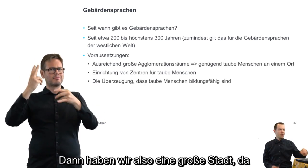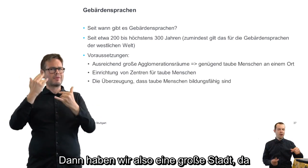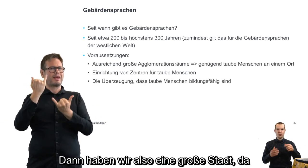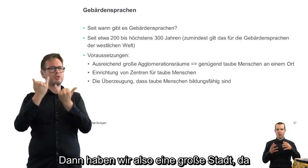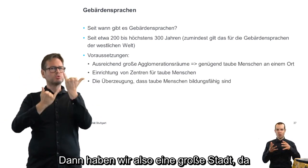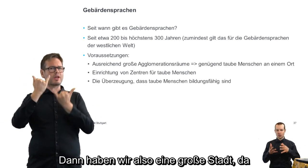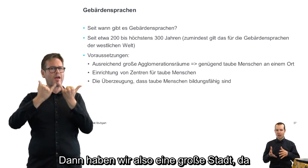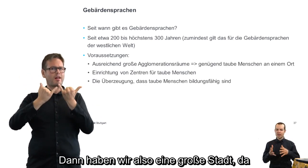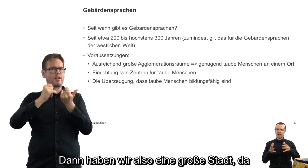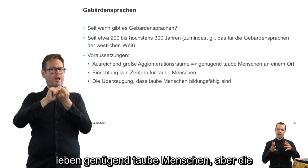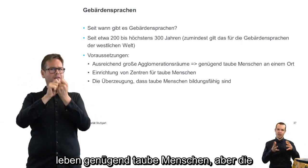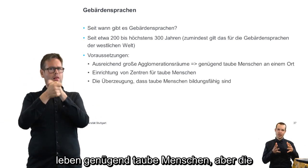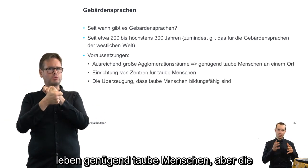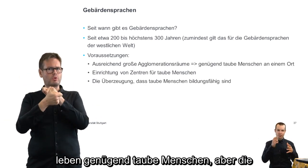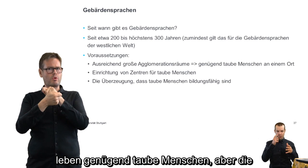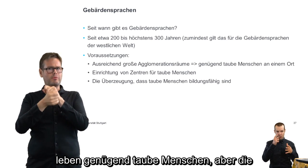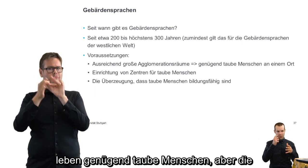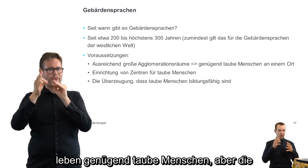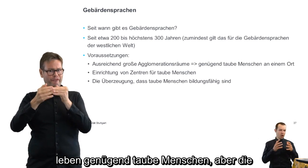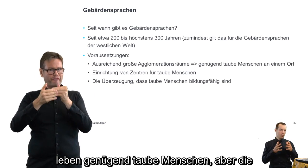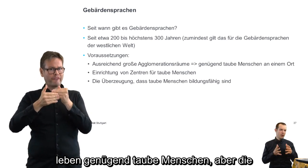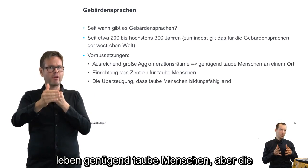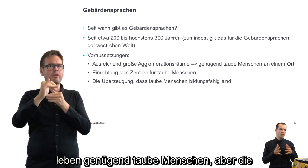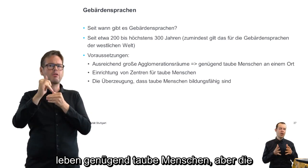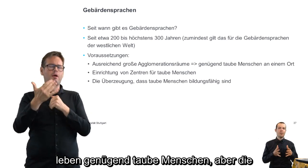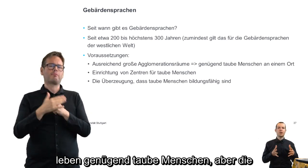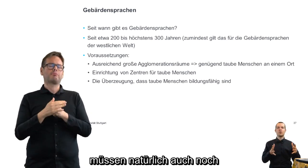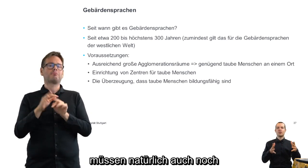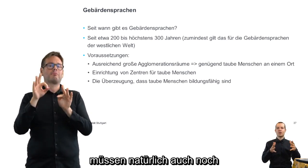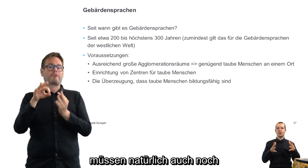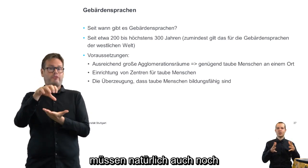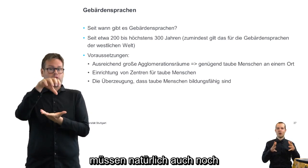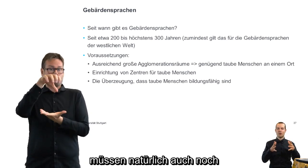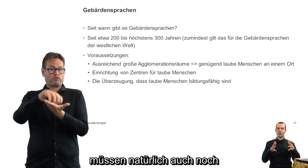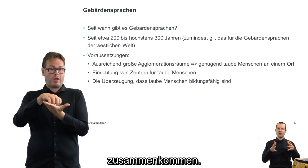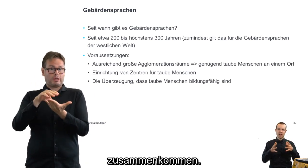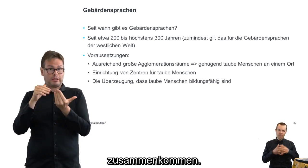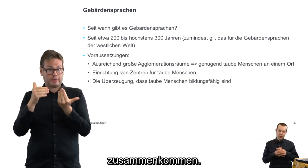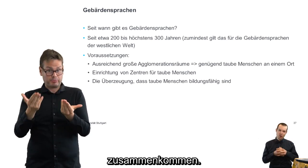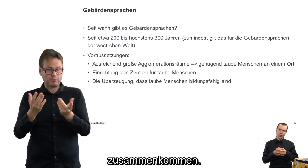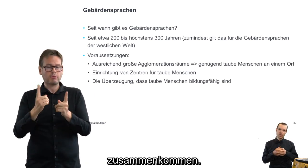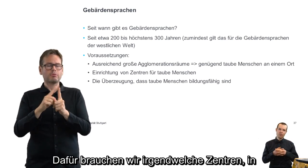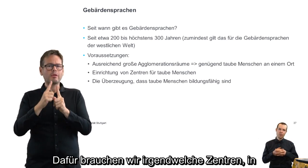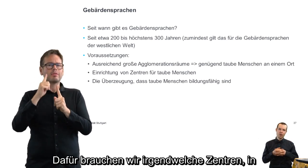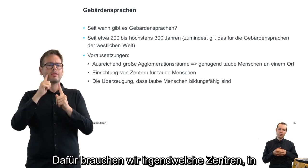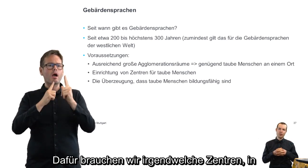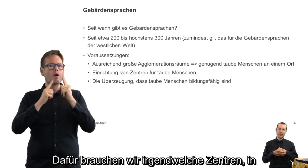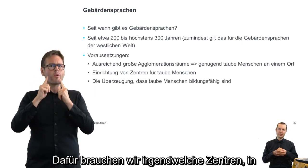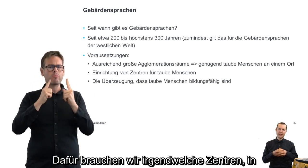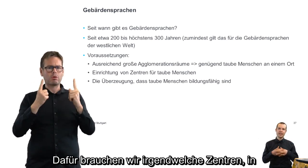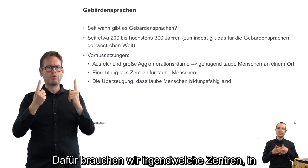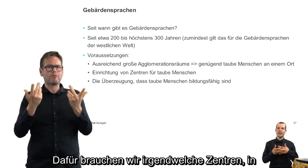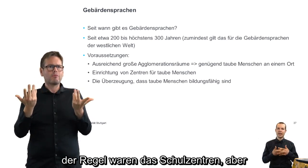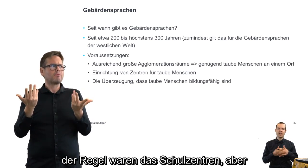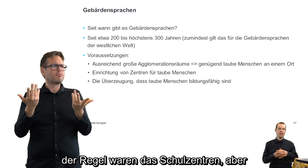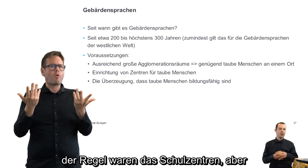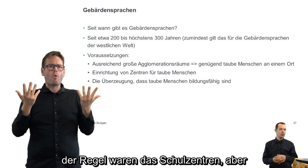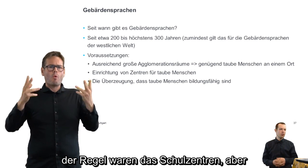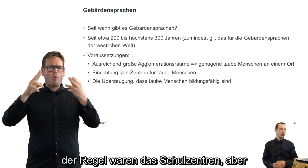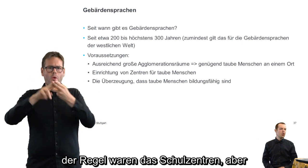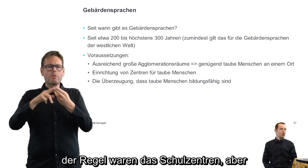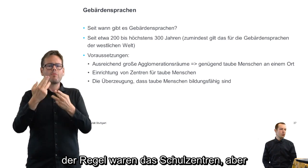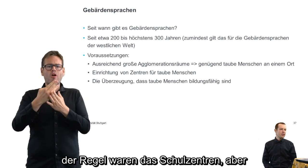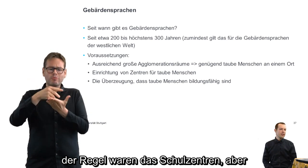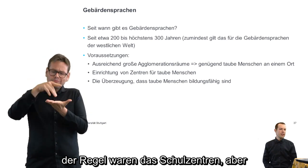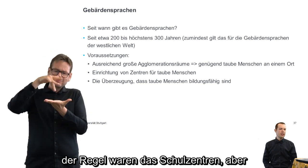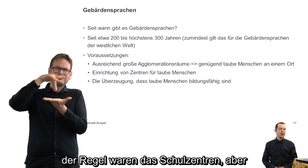Dann haben wir also eine große Stadt, da leben genügend taube Menschen, aber die müssen natürlich auch noch zusammenkommen. Dafür brauchen wir irgendwelche Zentren, in der Regel waren